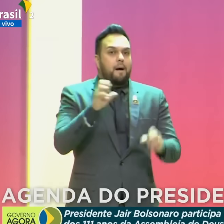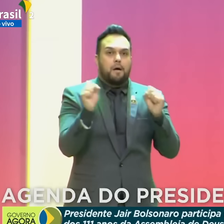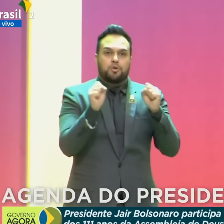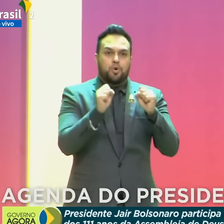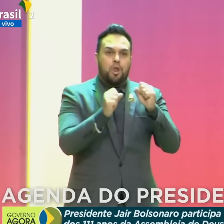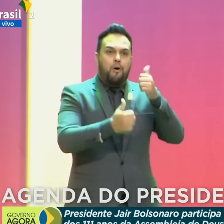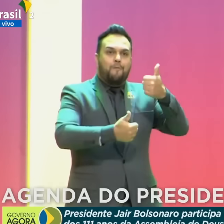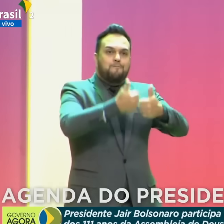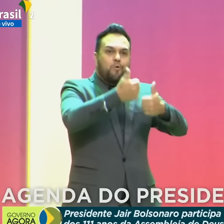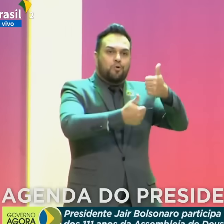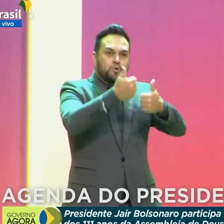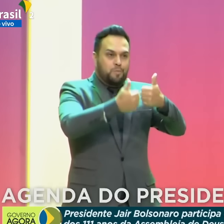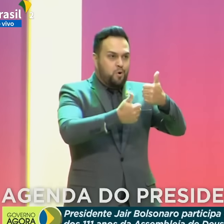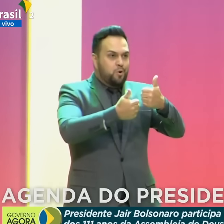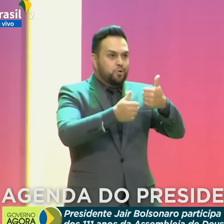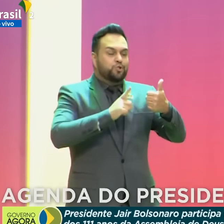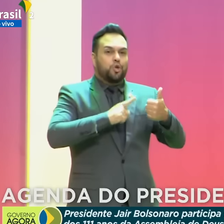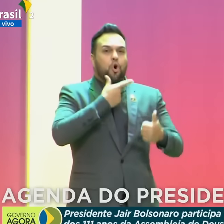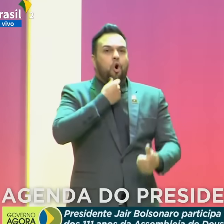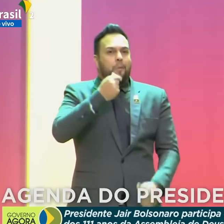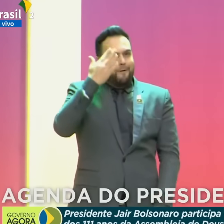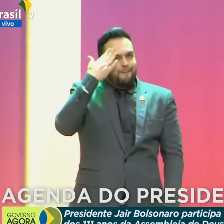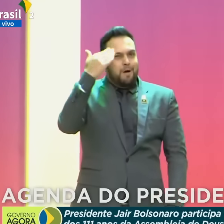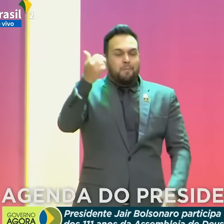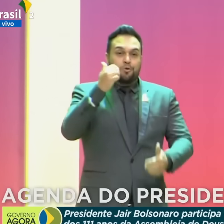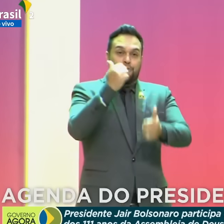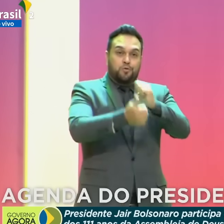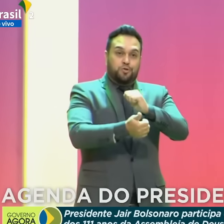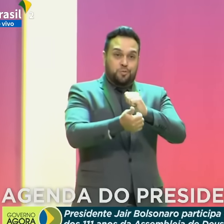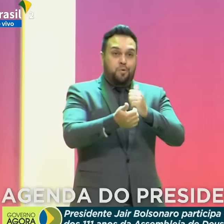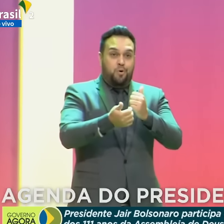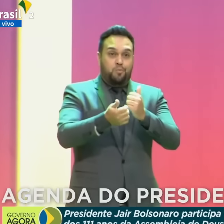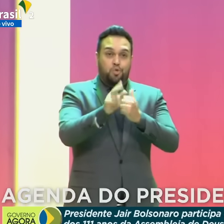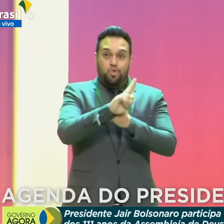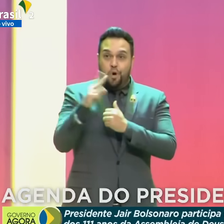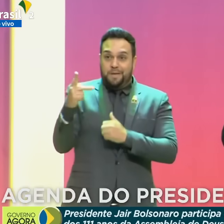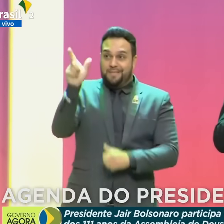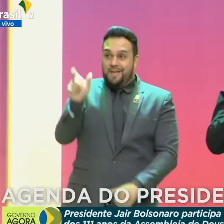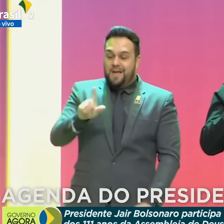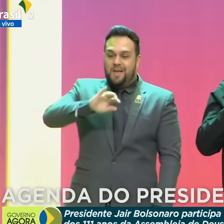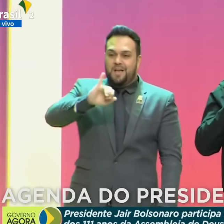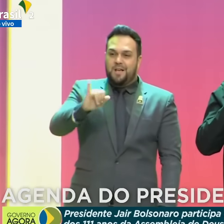craque naquela época, Jair Rosa Pinto, ele botou Jair.